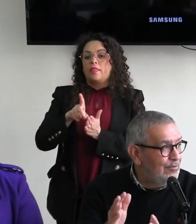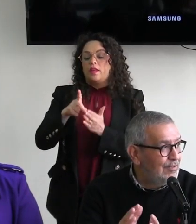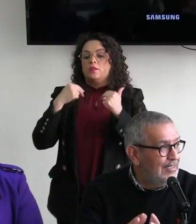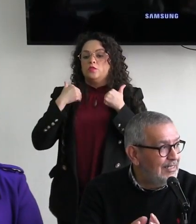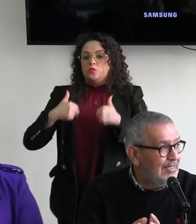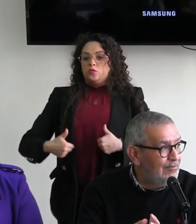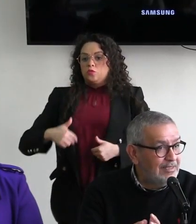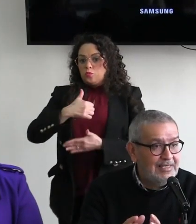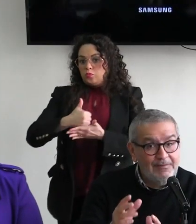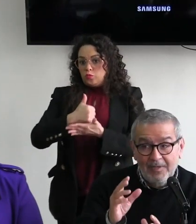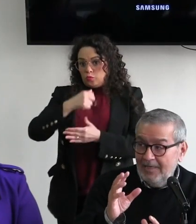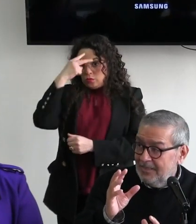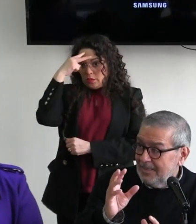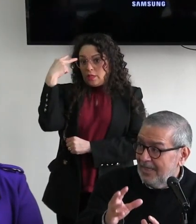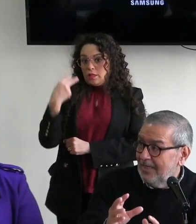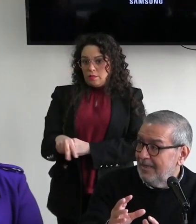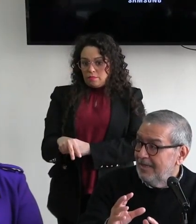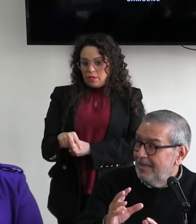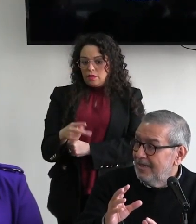un poco relegado, que